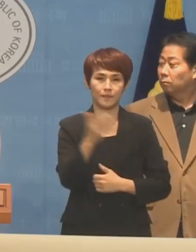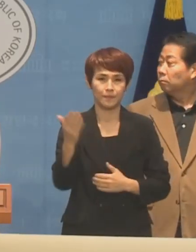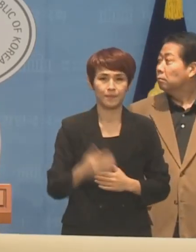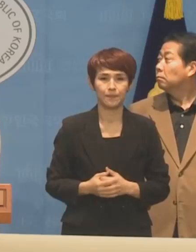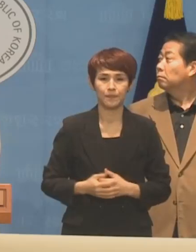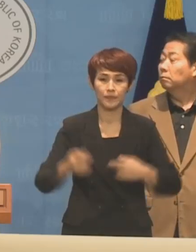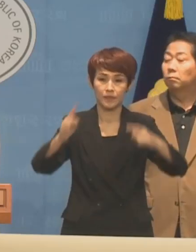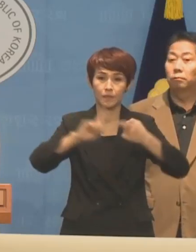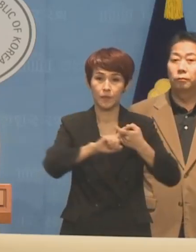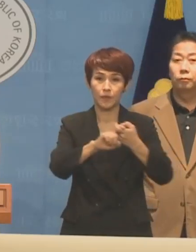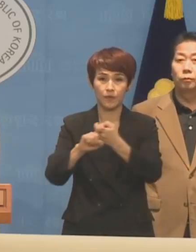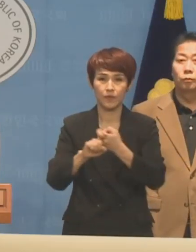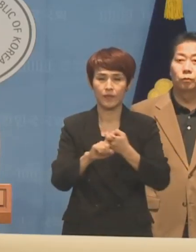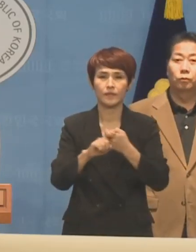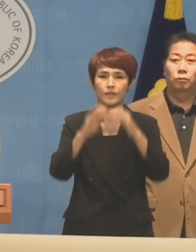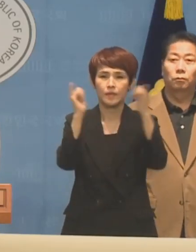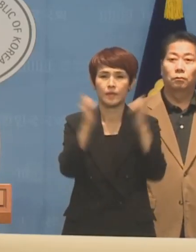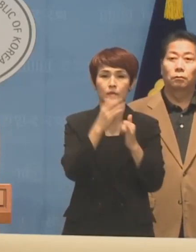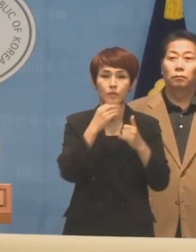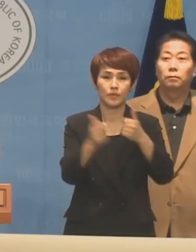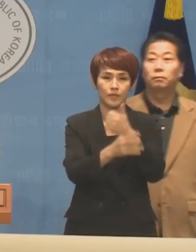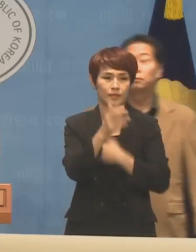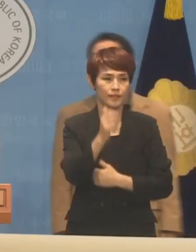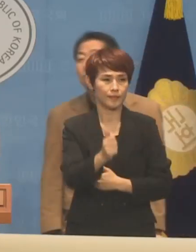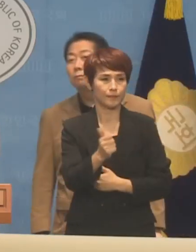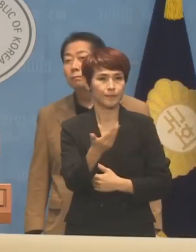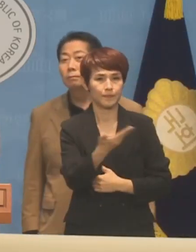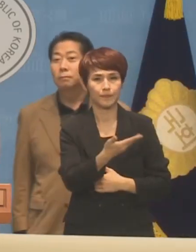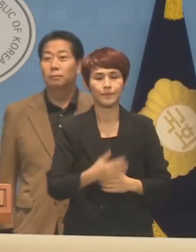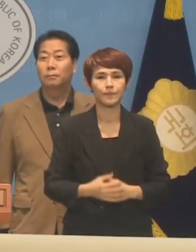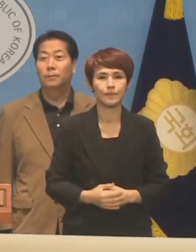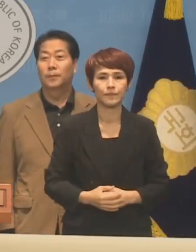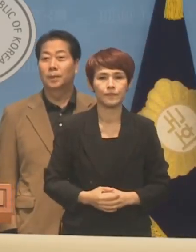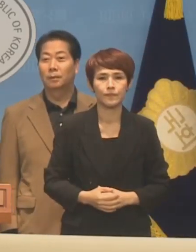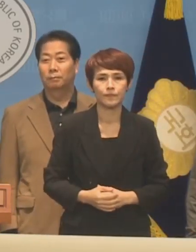참여연대 최혜지 사회복지위원장님 참석하셨습니다.